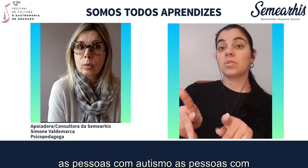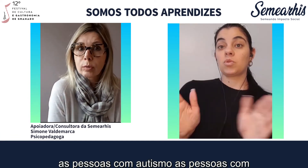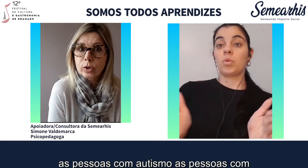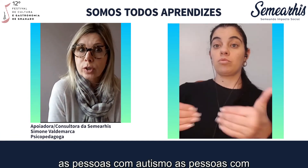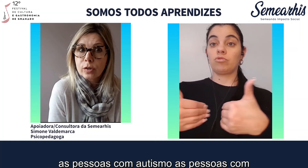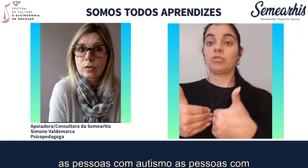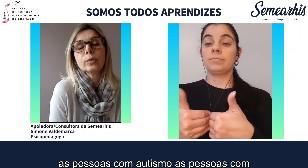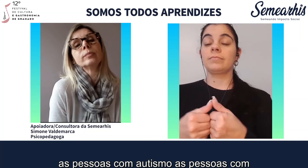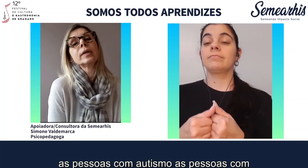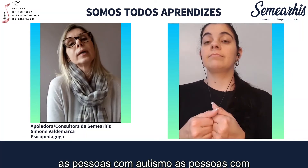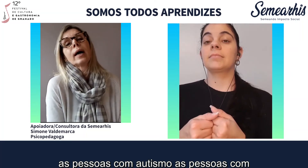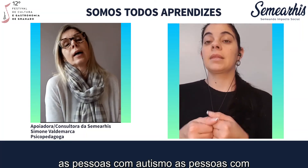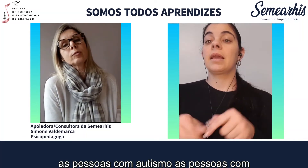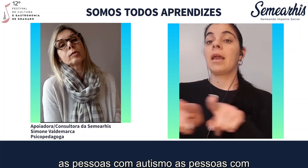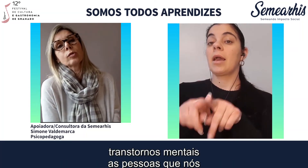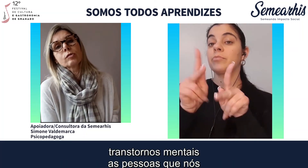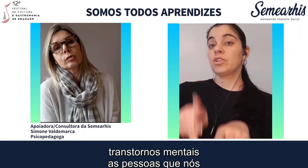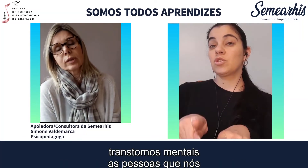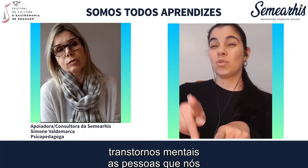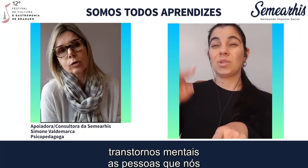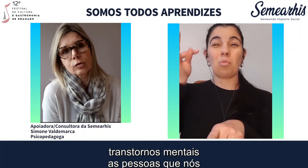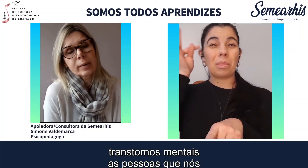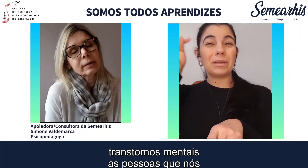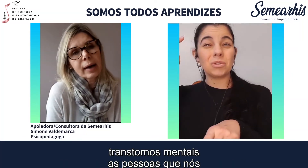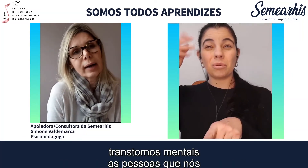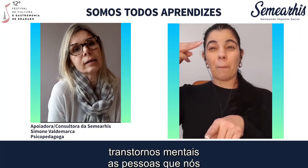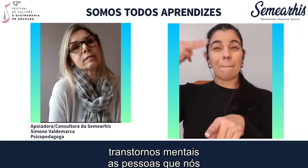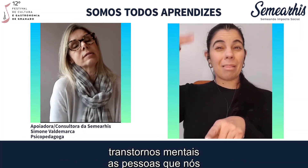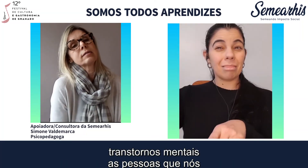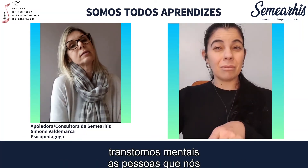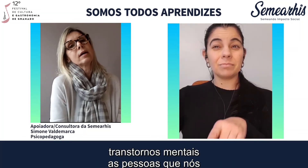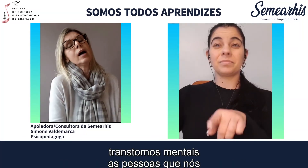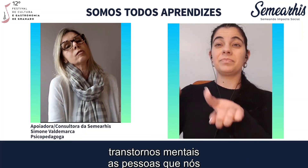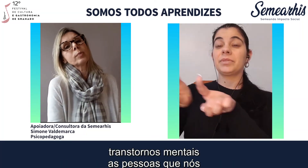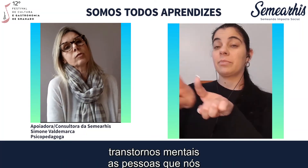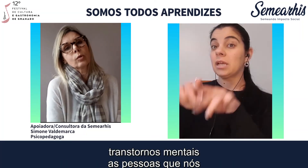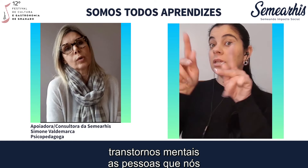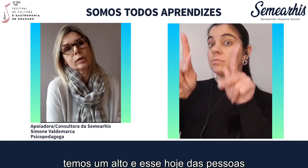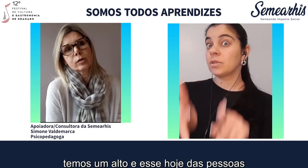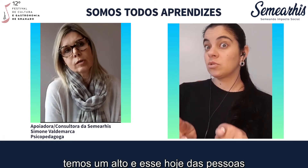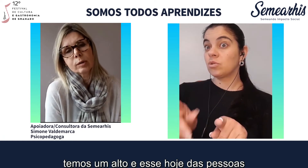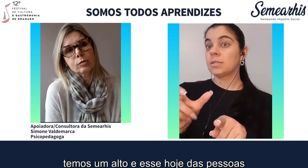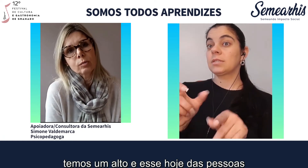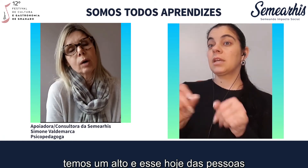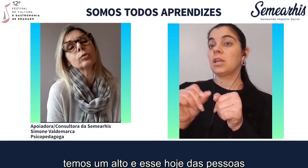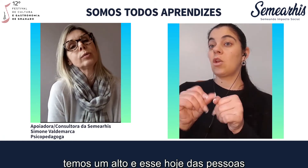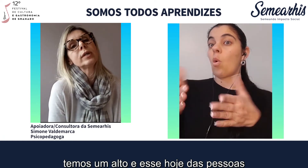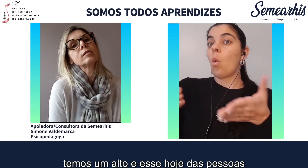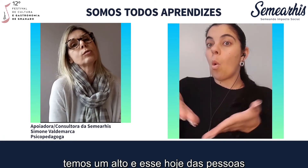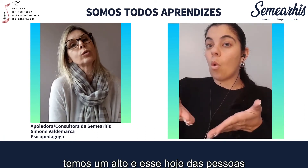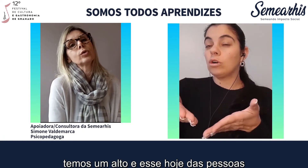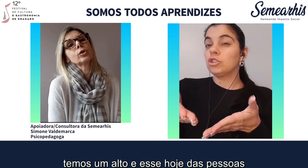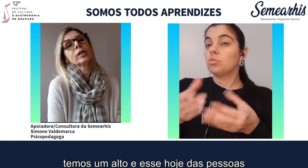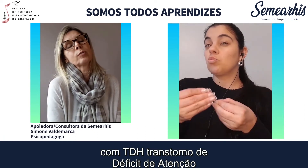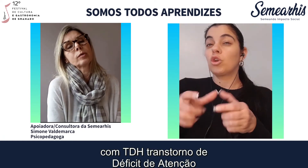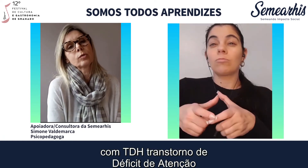pessoas com autismo, as pessoas com transtornos mentais, as pessoas que nós temos um alto